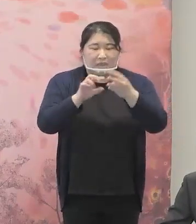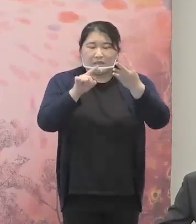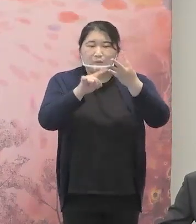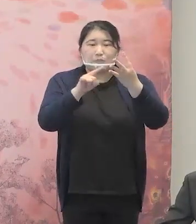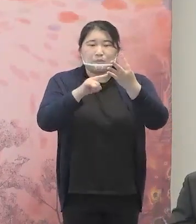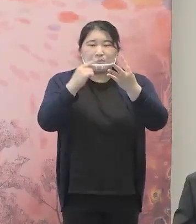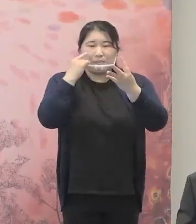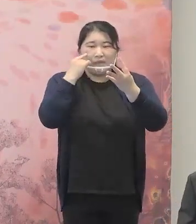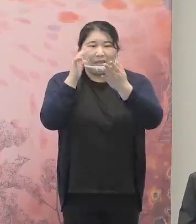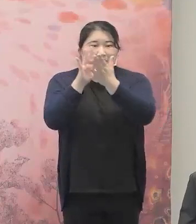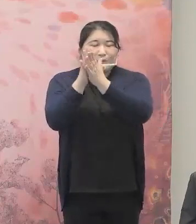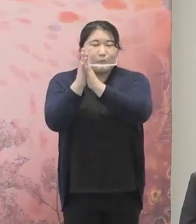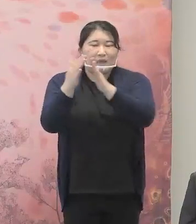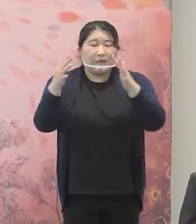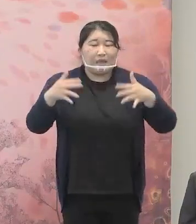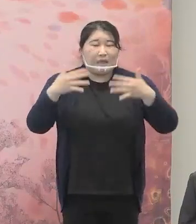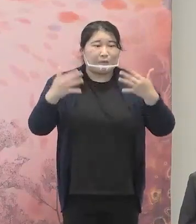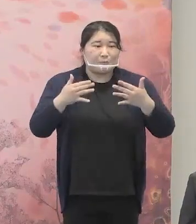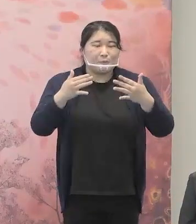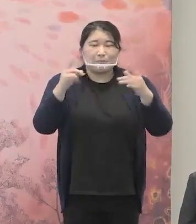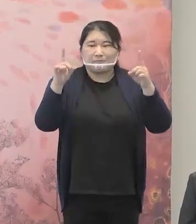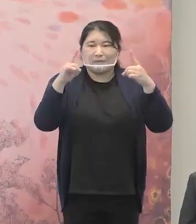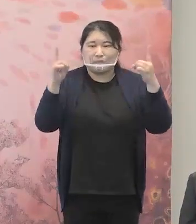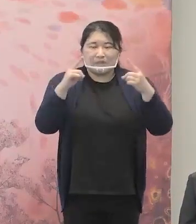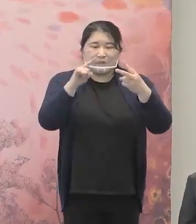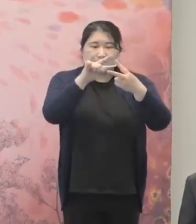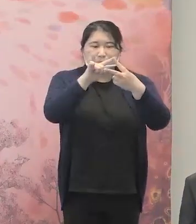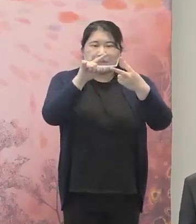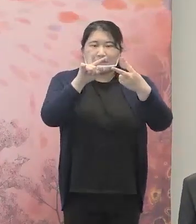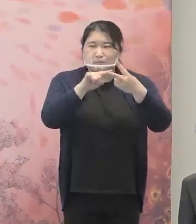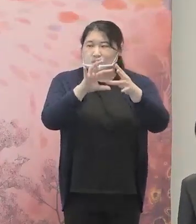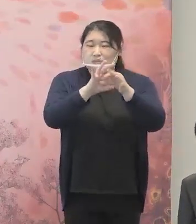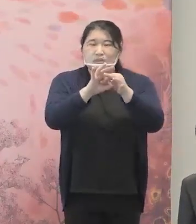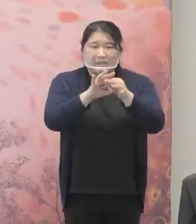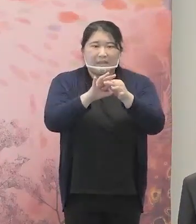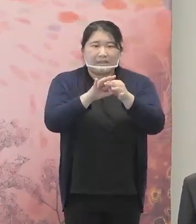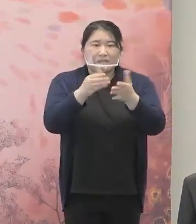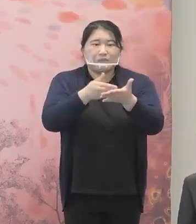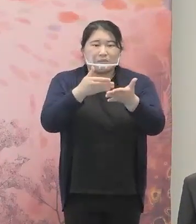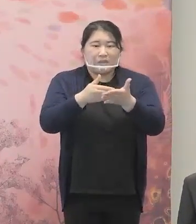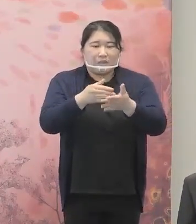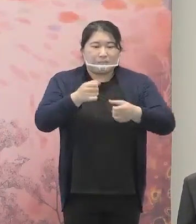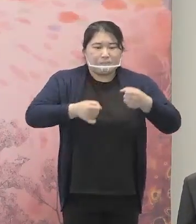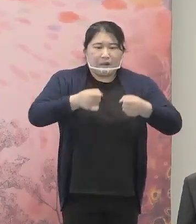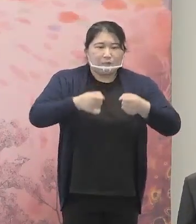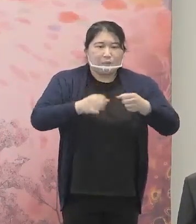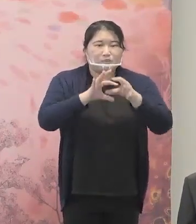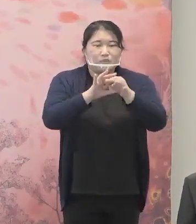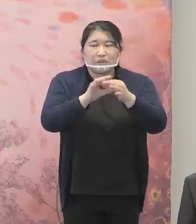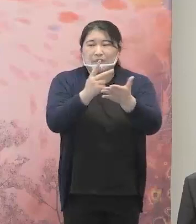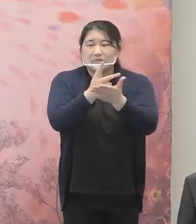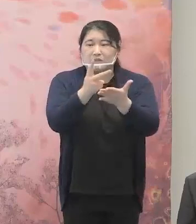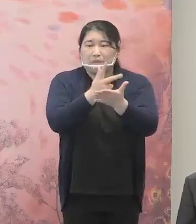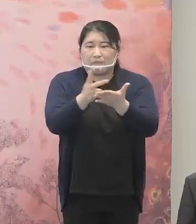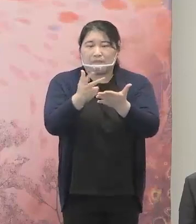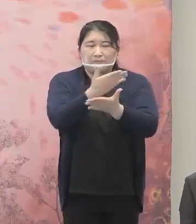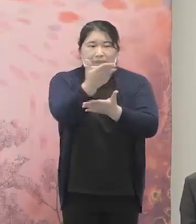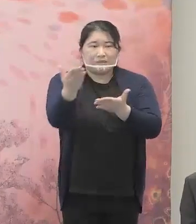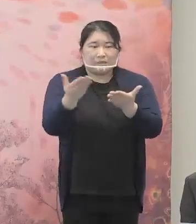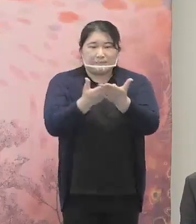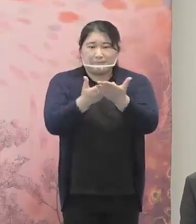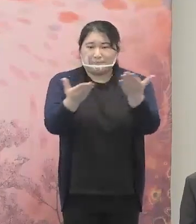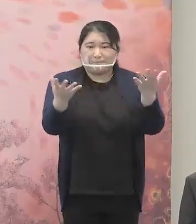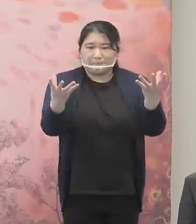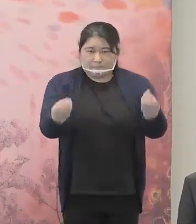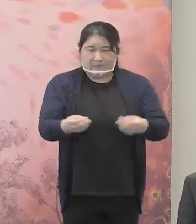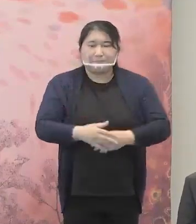祭りについては季節の開催ですのでパネルも出しておいてもらいましょうか。桜マラソンについてはお手元に資料記者クラブの皆さんを配っており